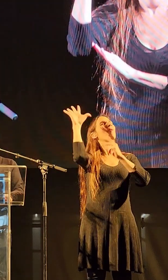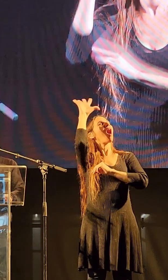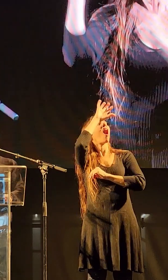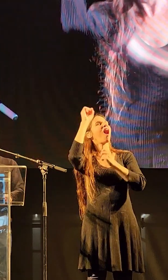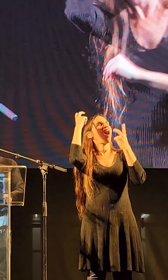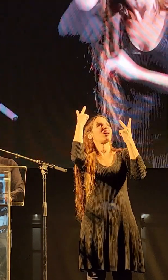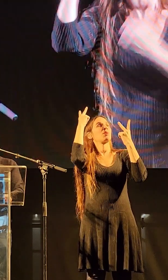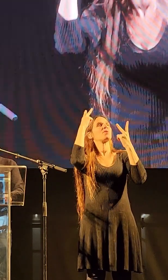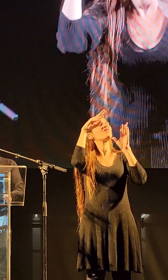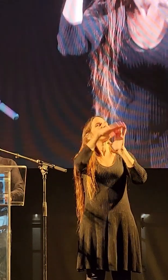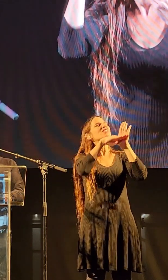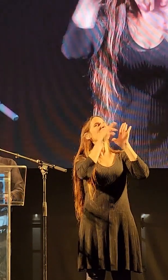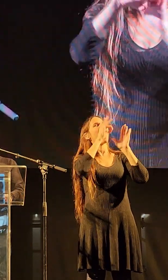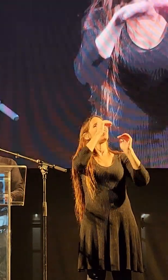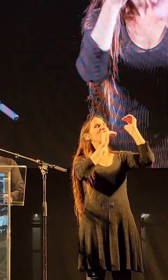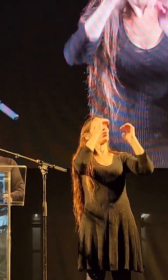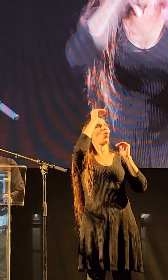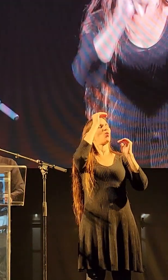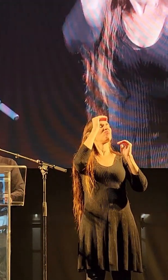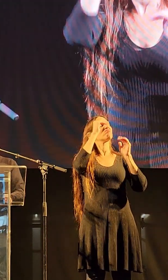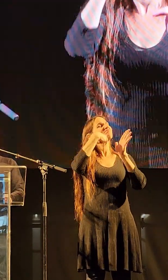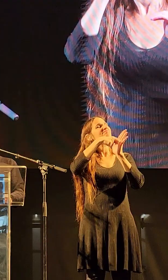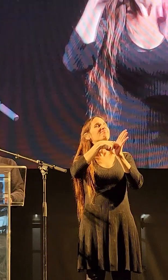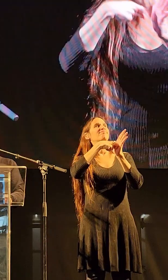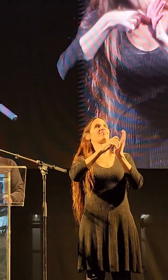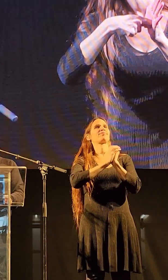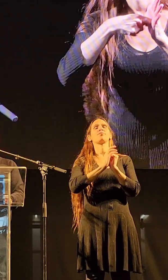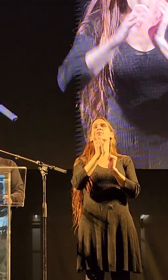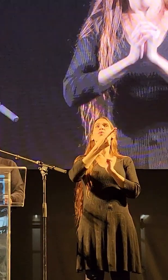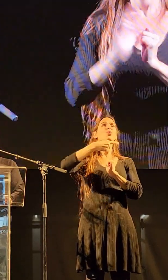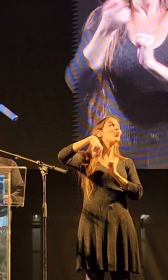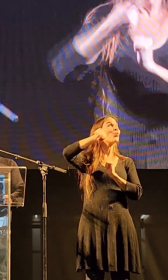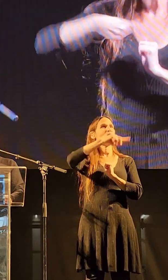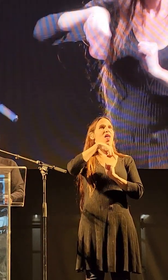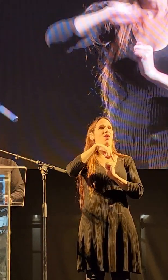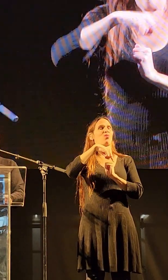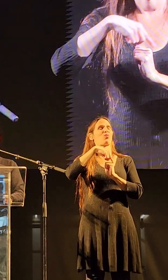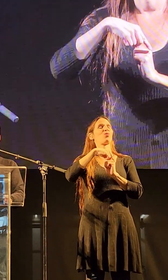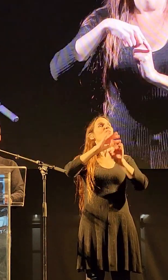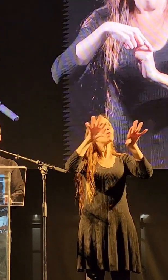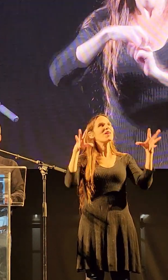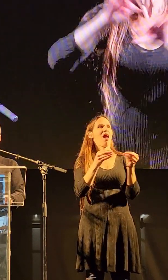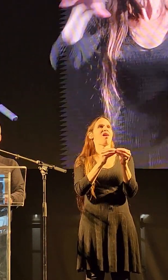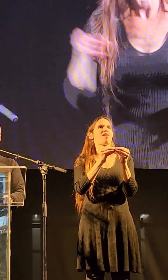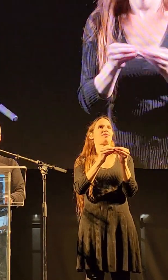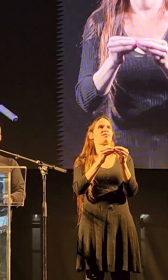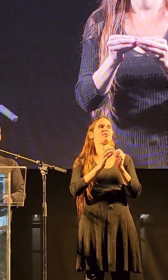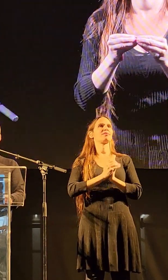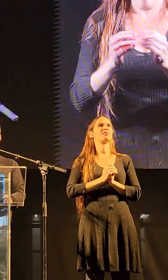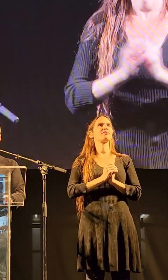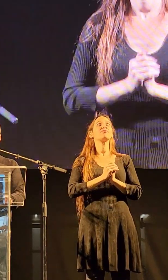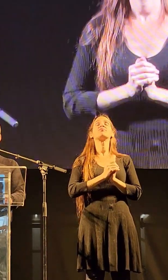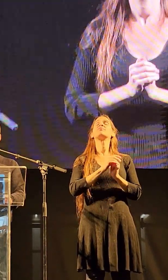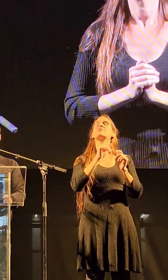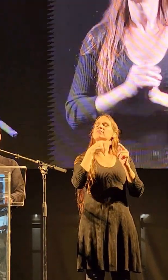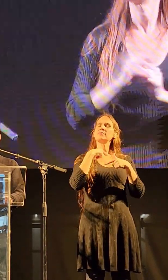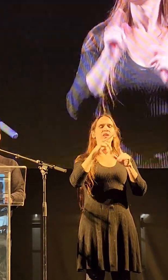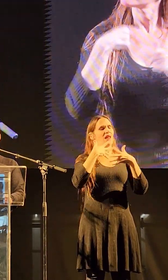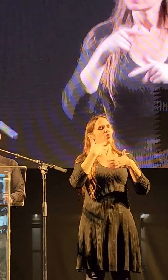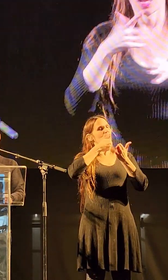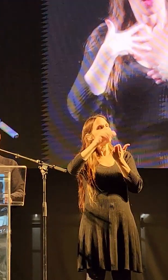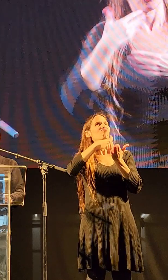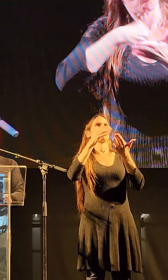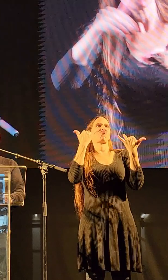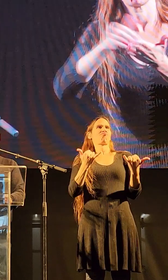בערכים ובסדרי העדיפות. אנחנו כולנו ביחד ניקח את זה